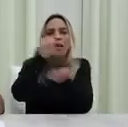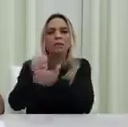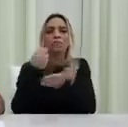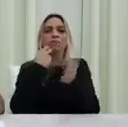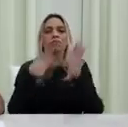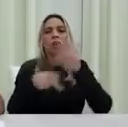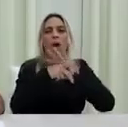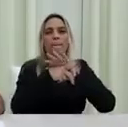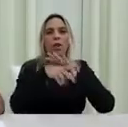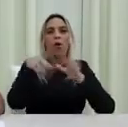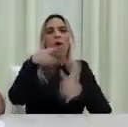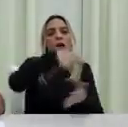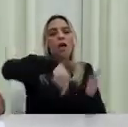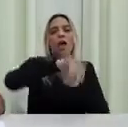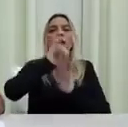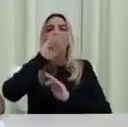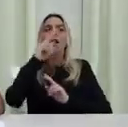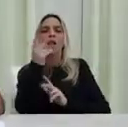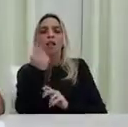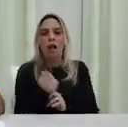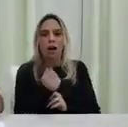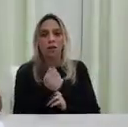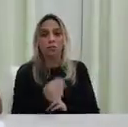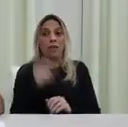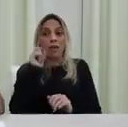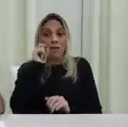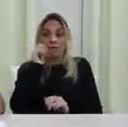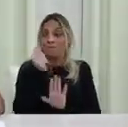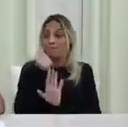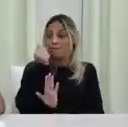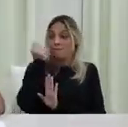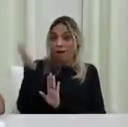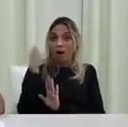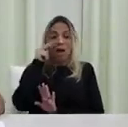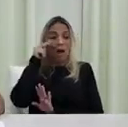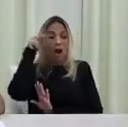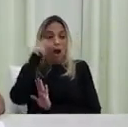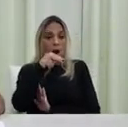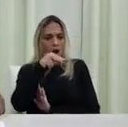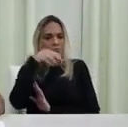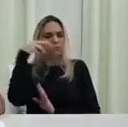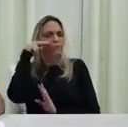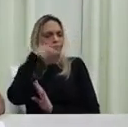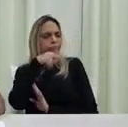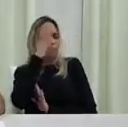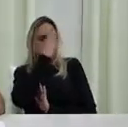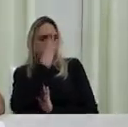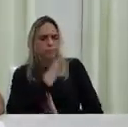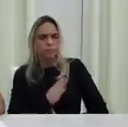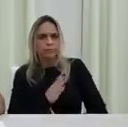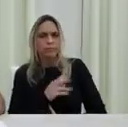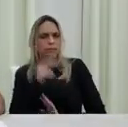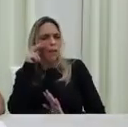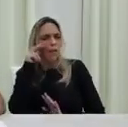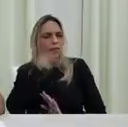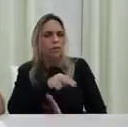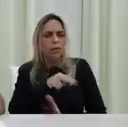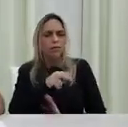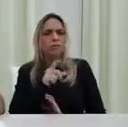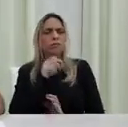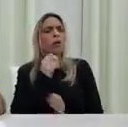ilhas. Bem, logicamente, quem está lá de fora olha para dentro do Brasil, né, tem uma